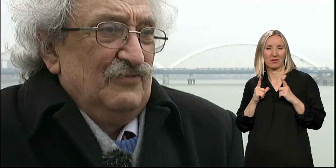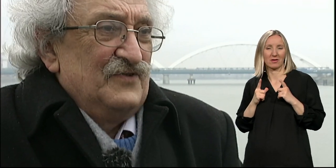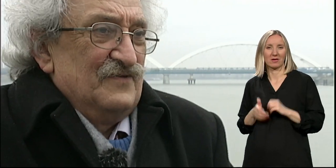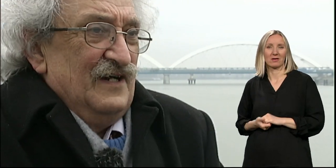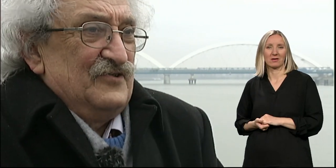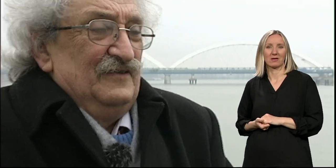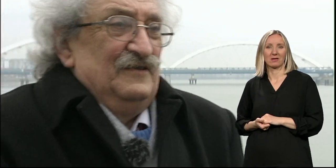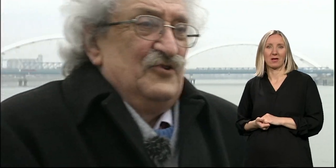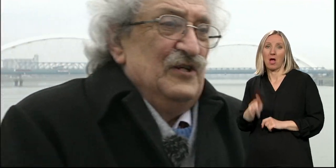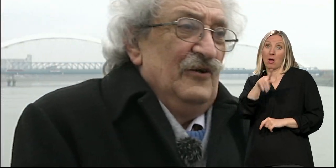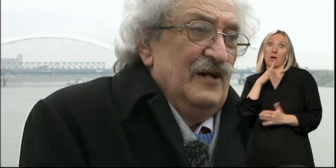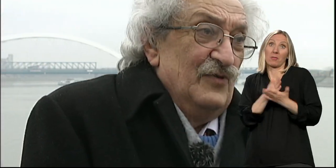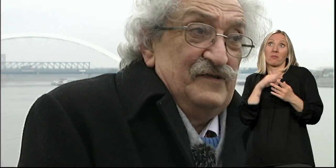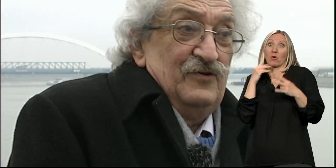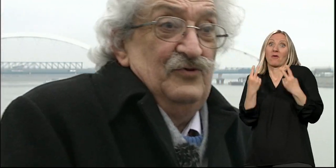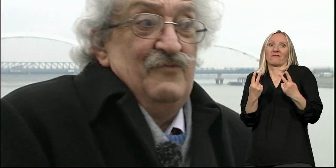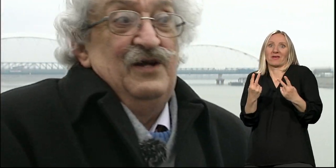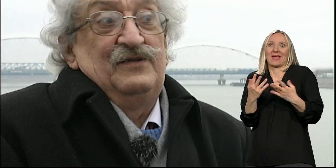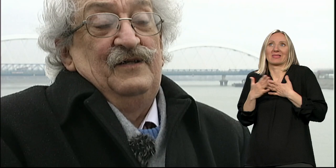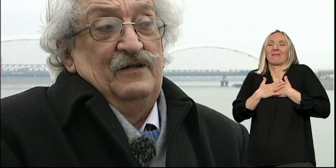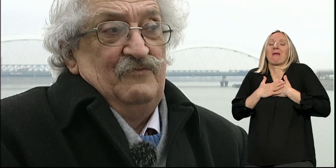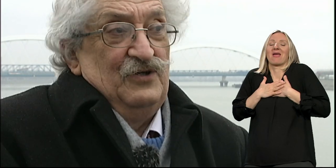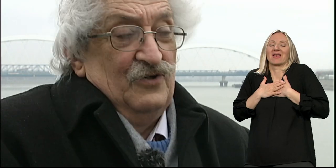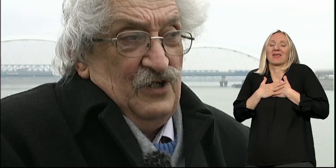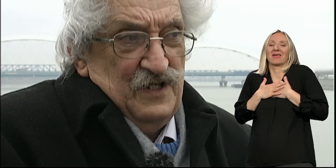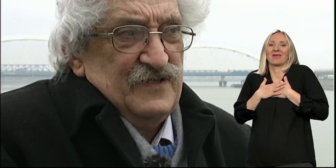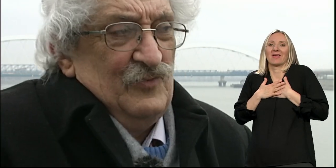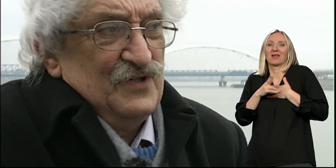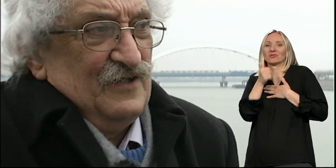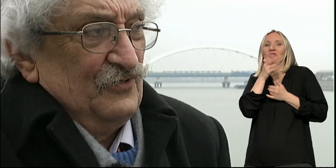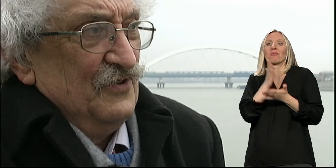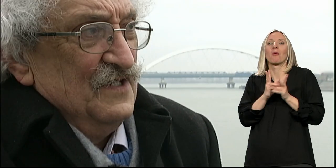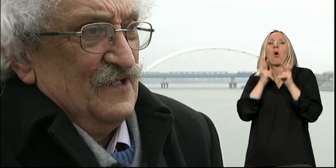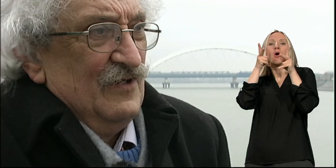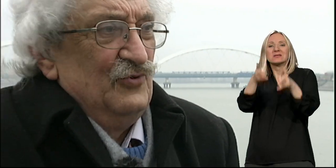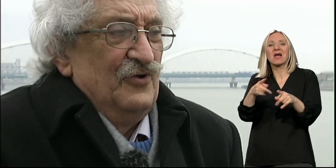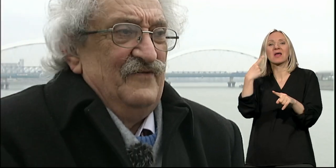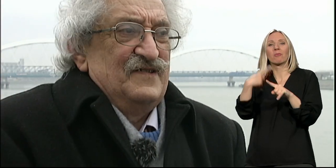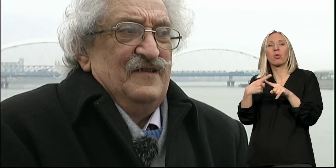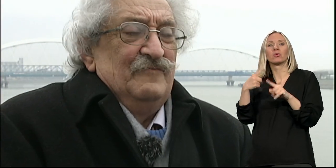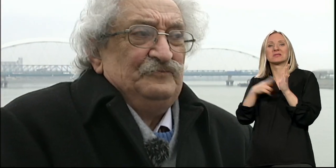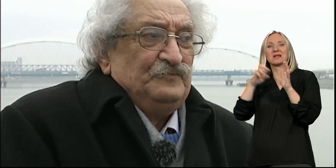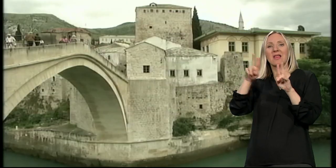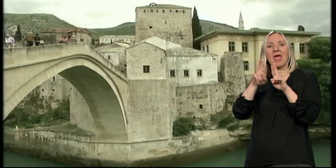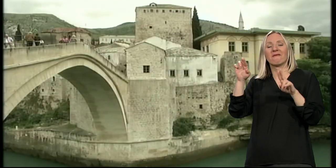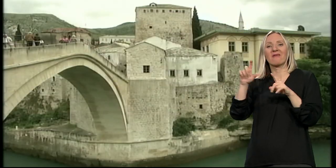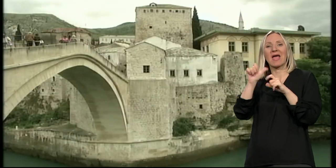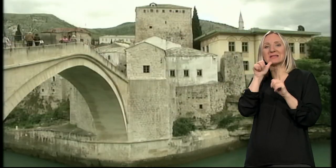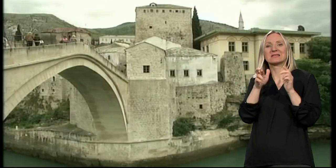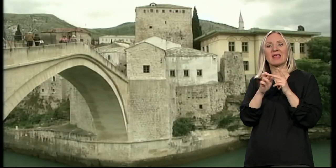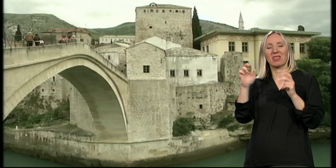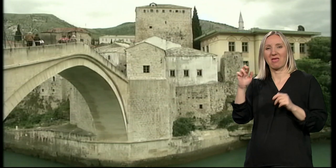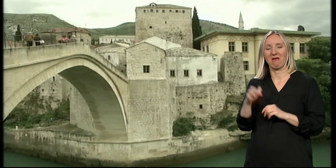a koji su značili i činili onaj Mostar koji je meni tada bio. I ne samo Mostar, u toj knjizi ima puno Nevesinja.